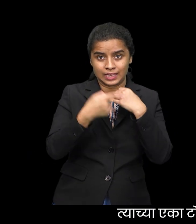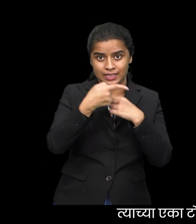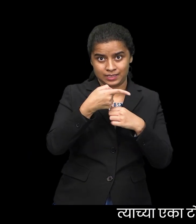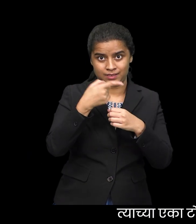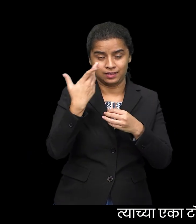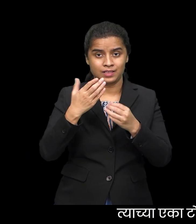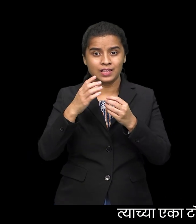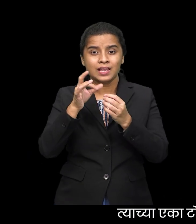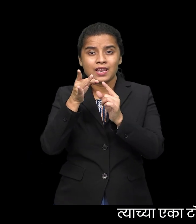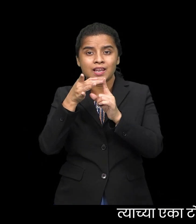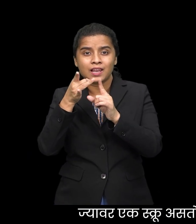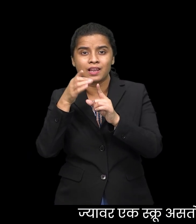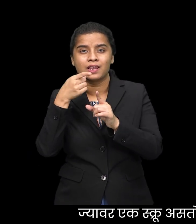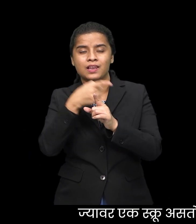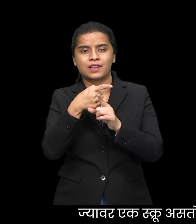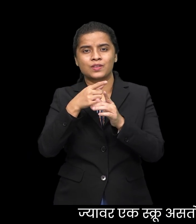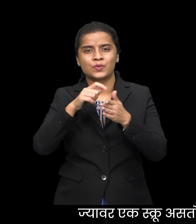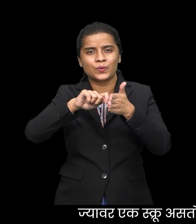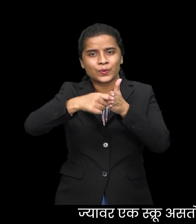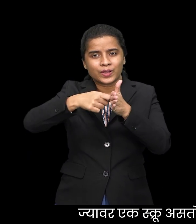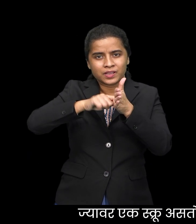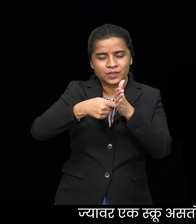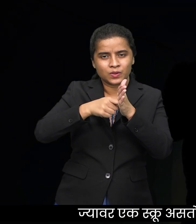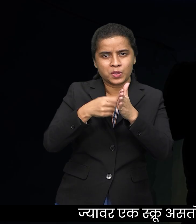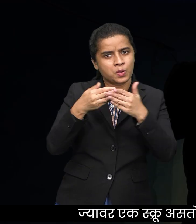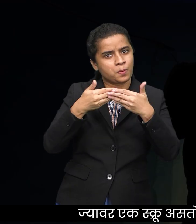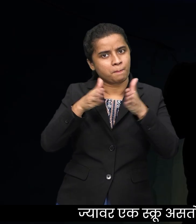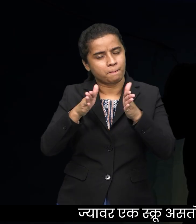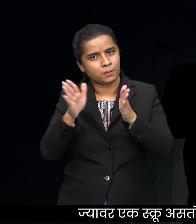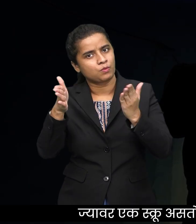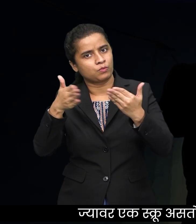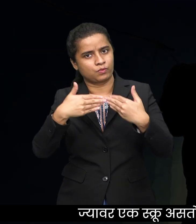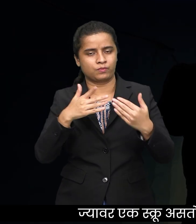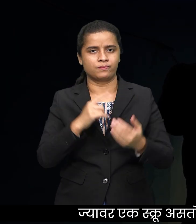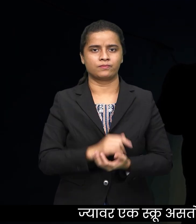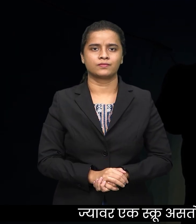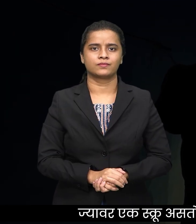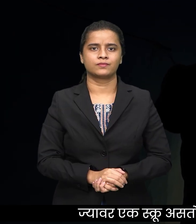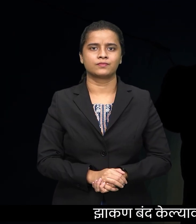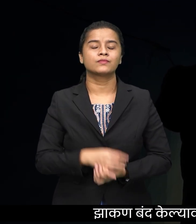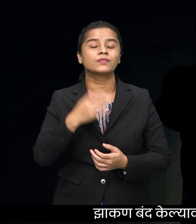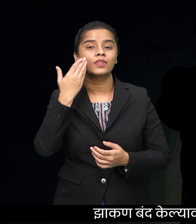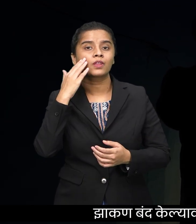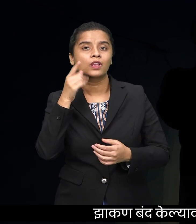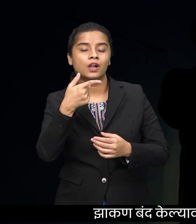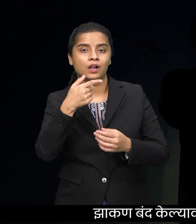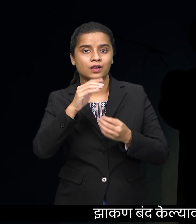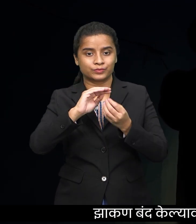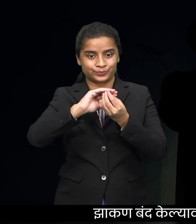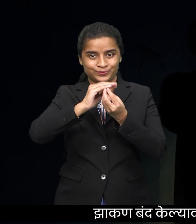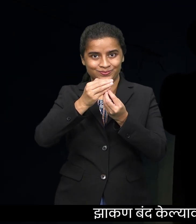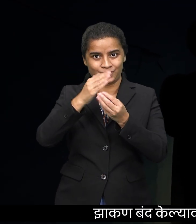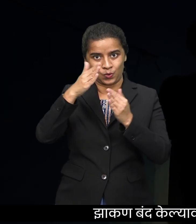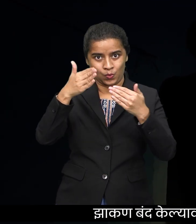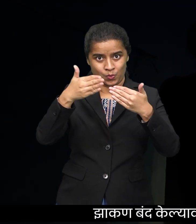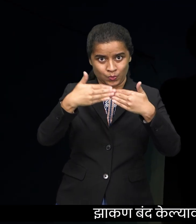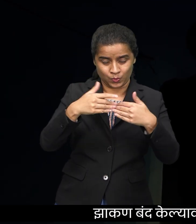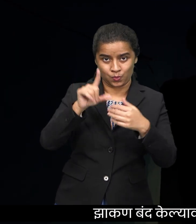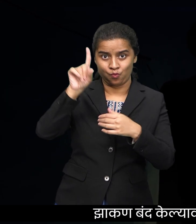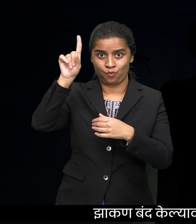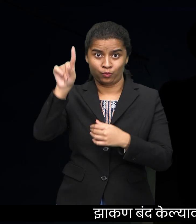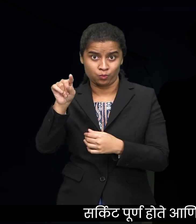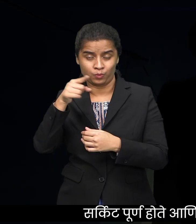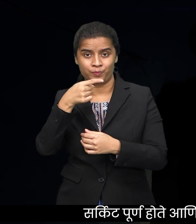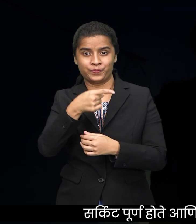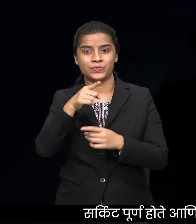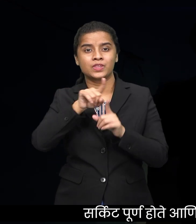झाकण असते, ज्यावर एक स्क्रू असतो जो उघडता आणि बंद करता येतो. झाकण बंद केल्यावर आणि स्विच चालू